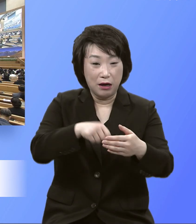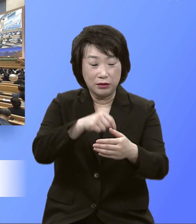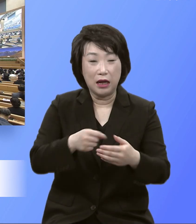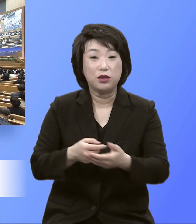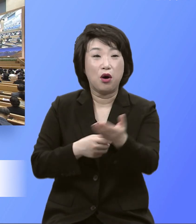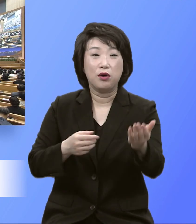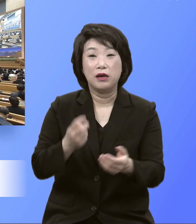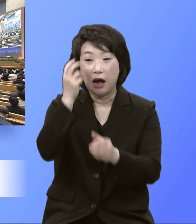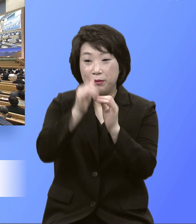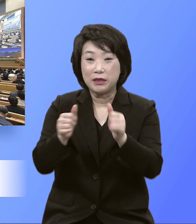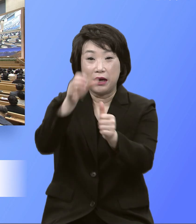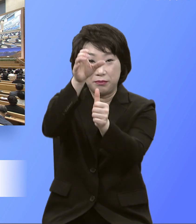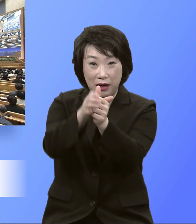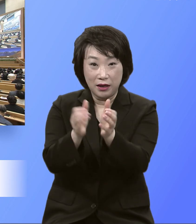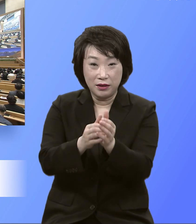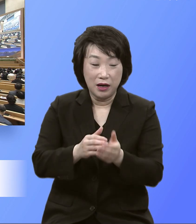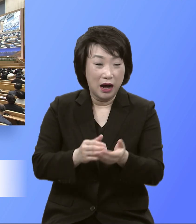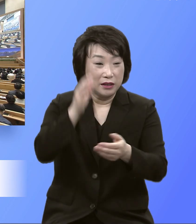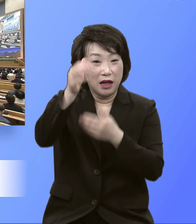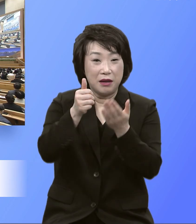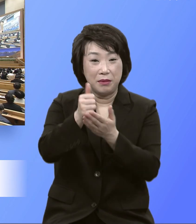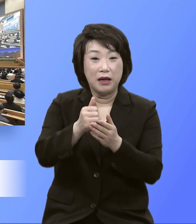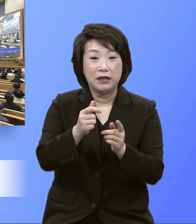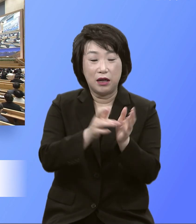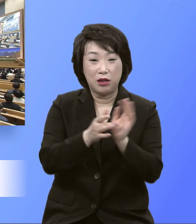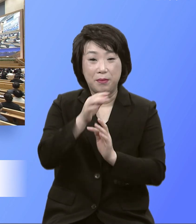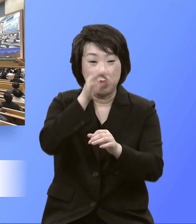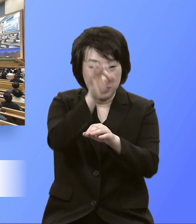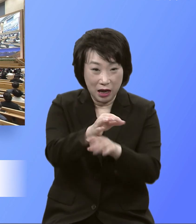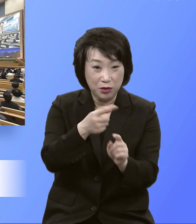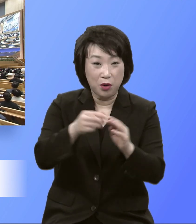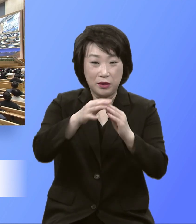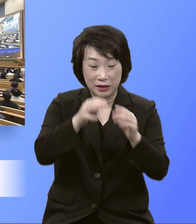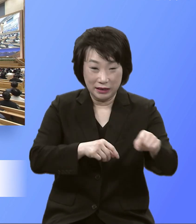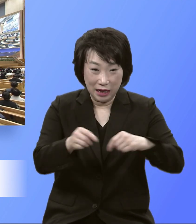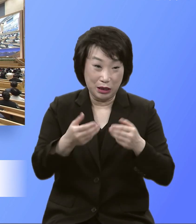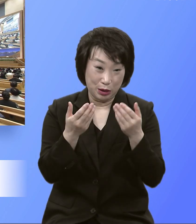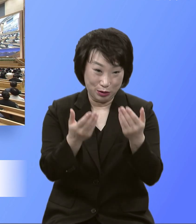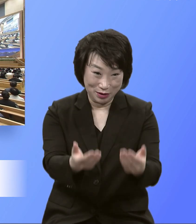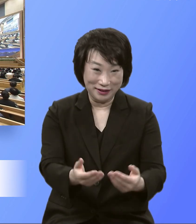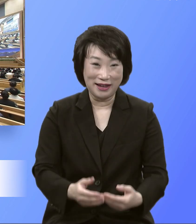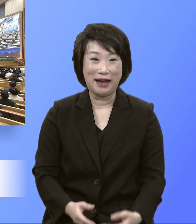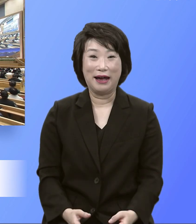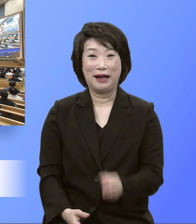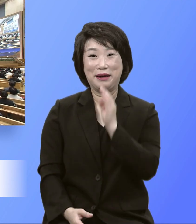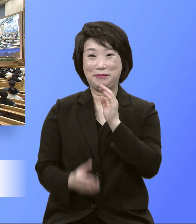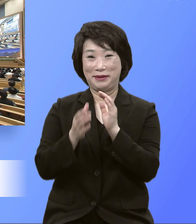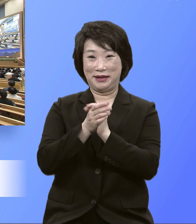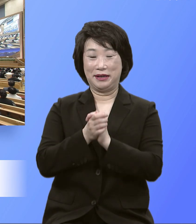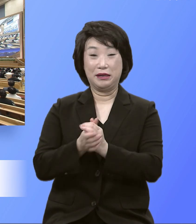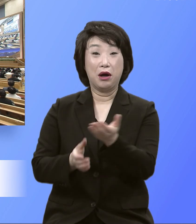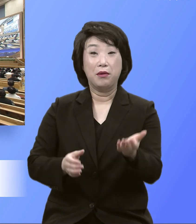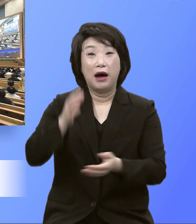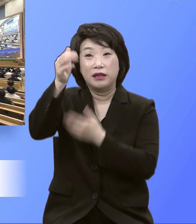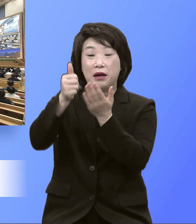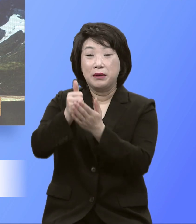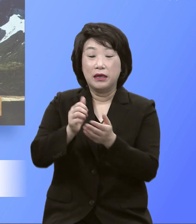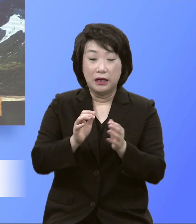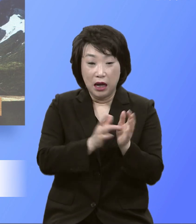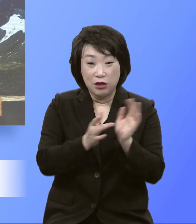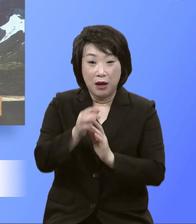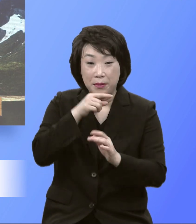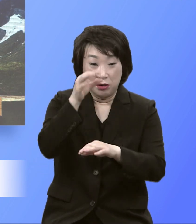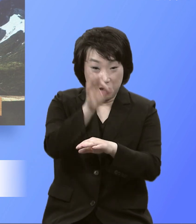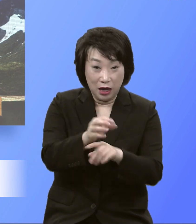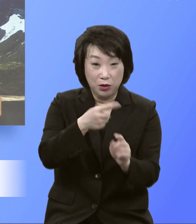가운데 너희로 감독자를 삼고 하나님이 자기 피로 사신 교회를 치게 하셨느니라. 자, 하나님이 자기 피로 사신